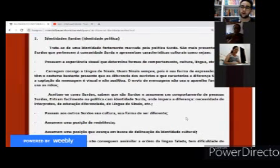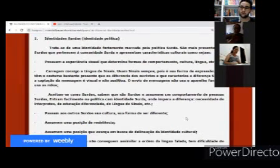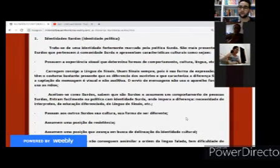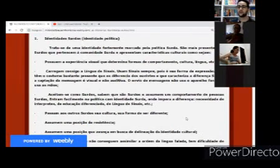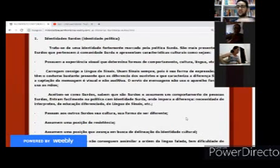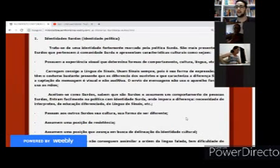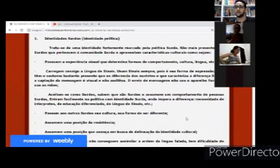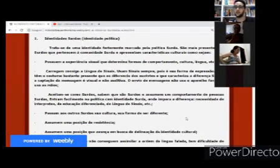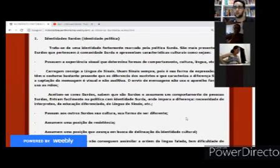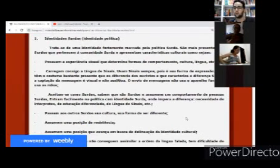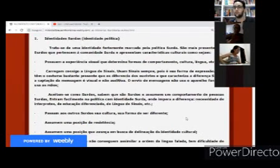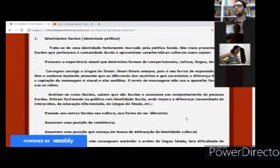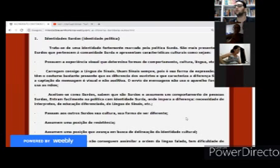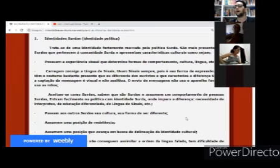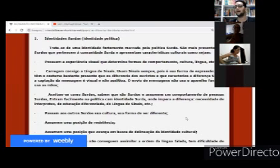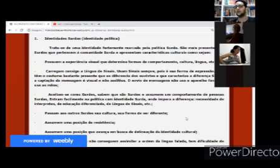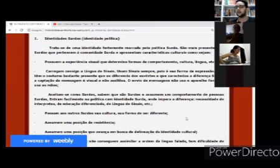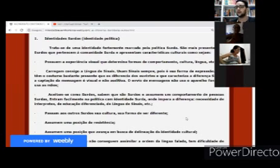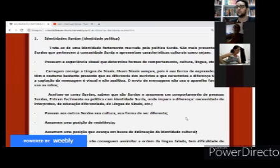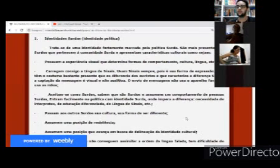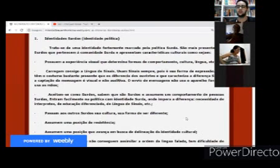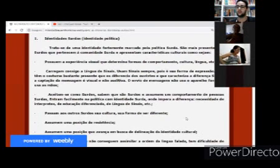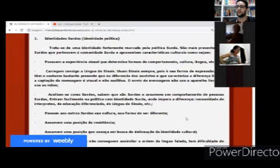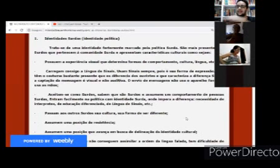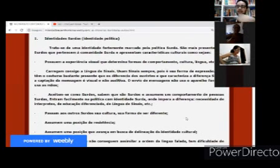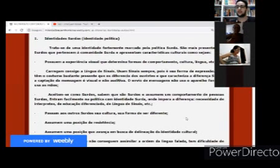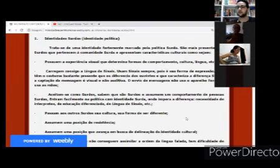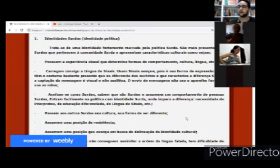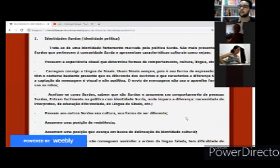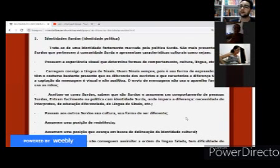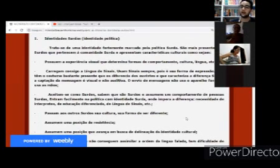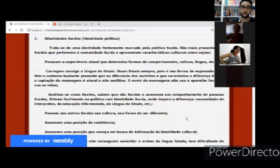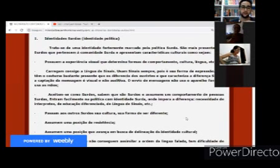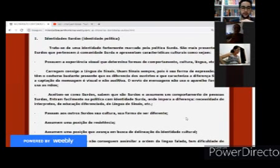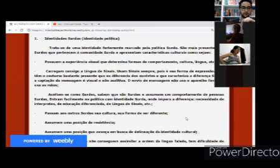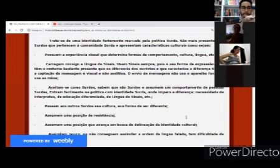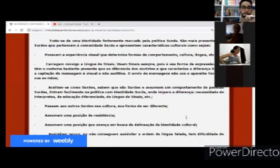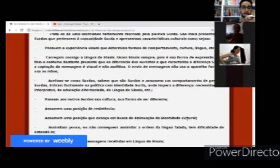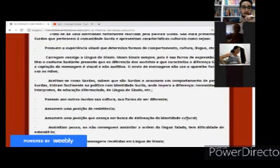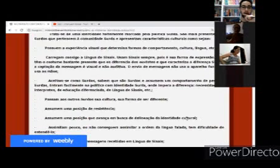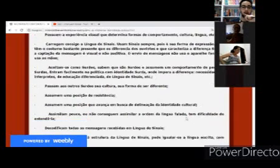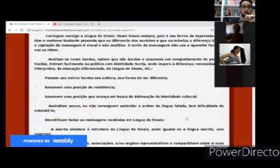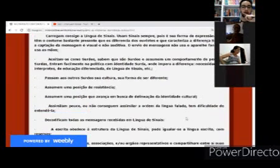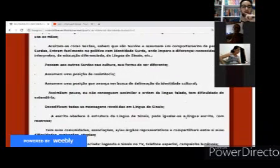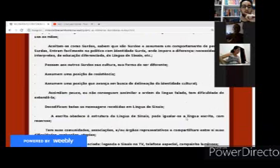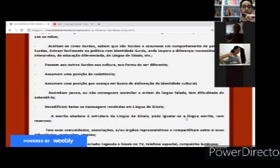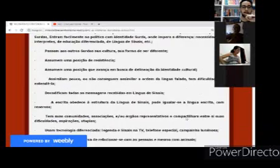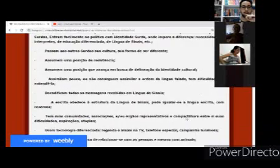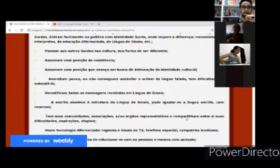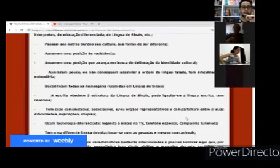aos ouvintes, assim como a identidade ouvinte não tem nada relacionado à surdez. A segunda